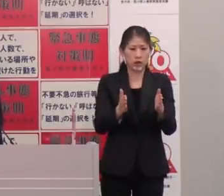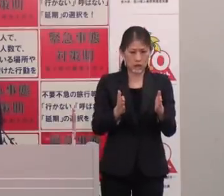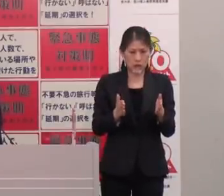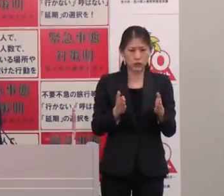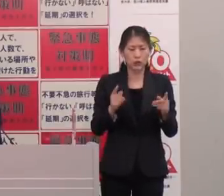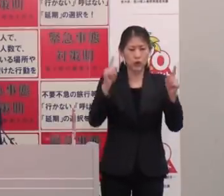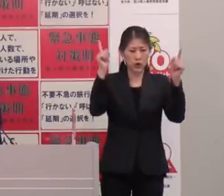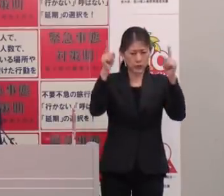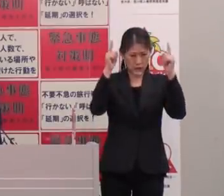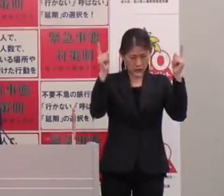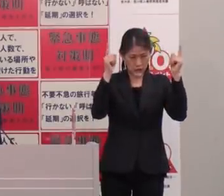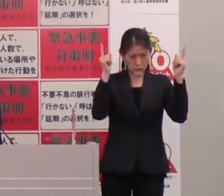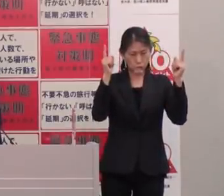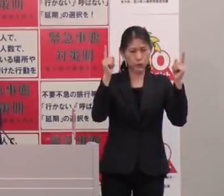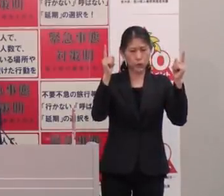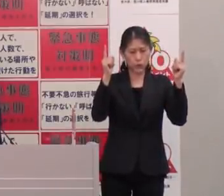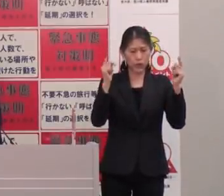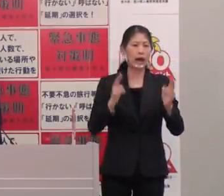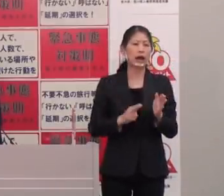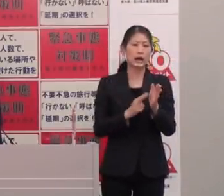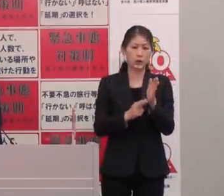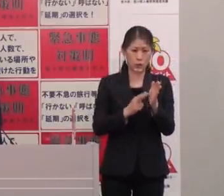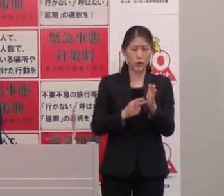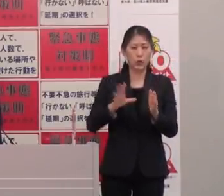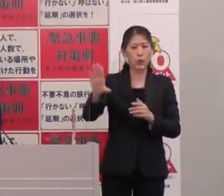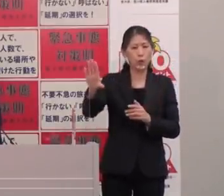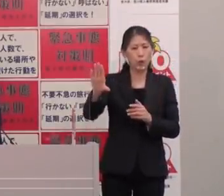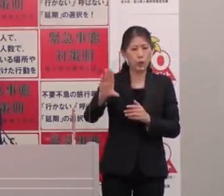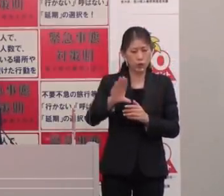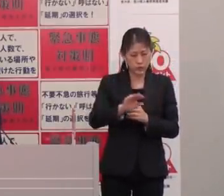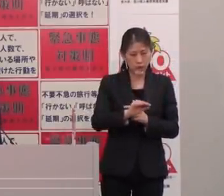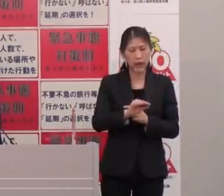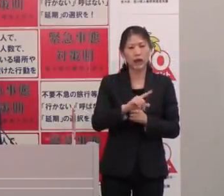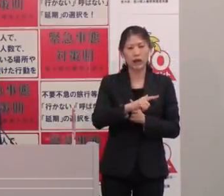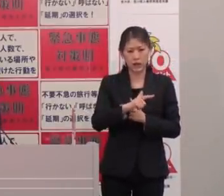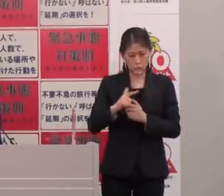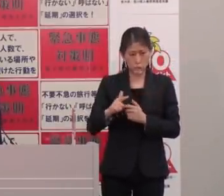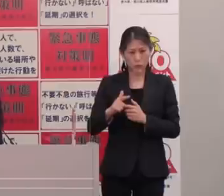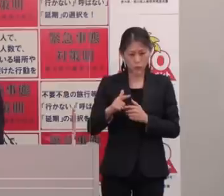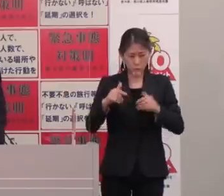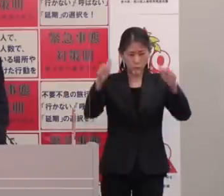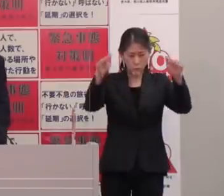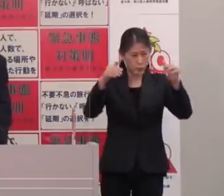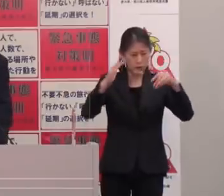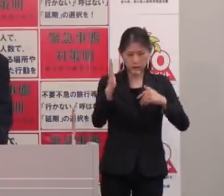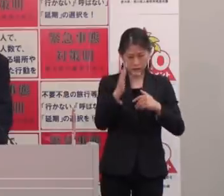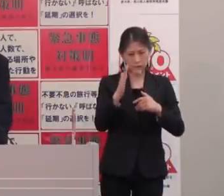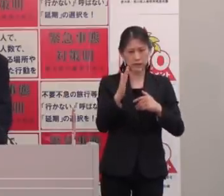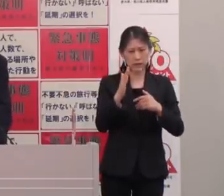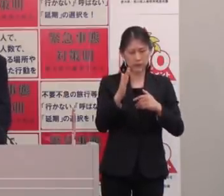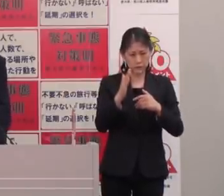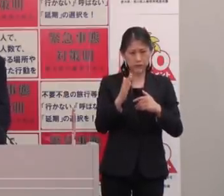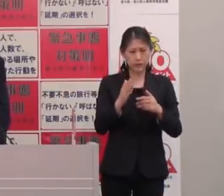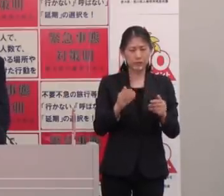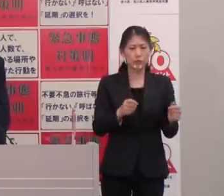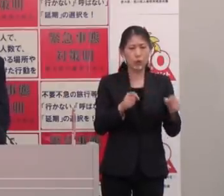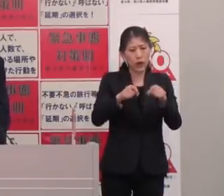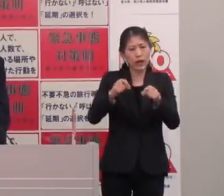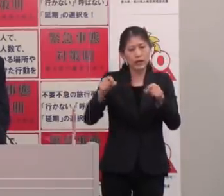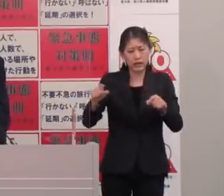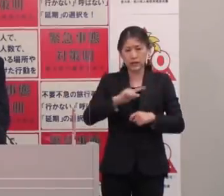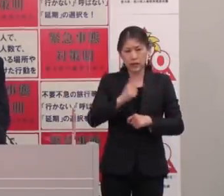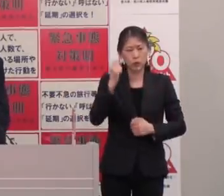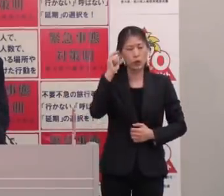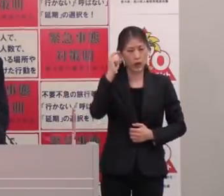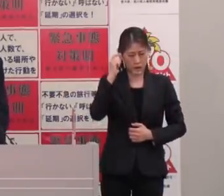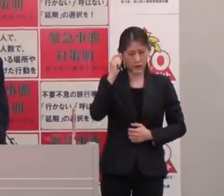かない呼ばない延期の選択を、いずれにしましても現在の感染急拡大を何としても食い止めまして